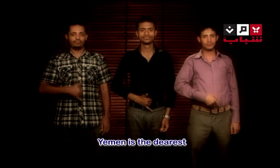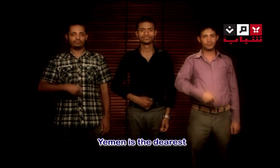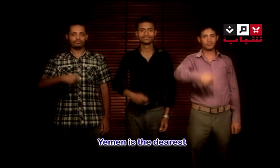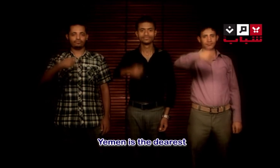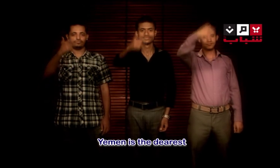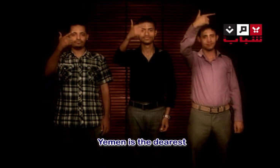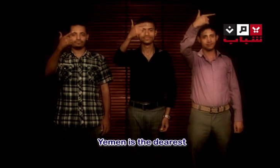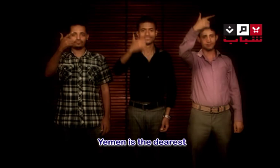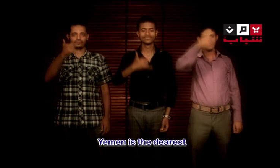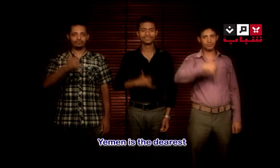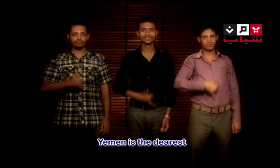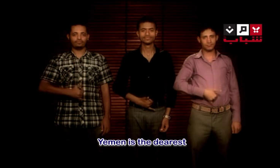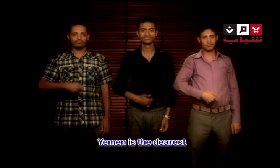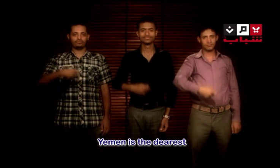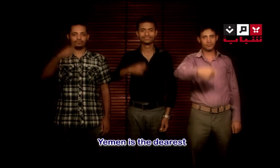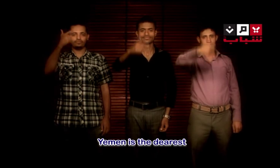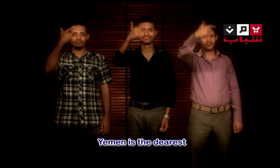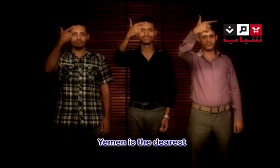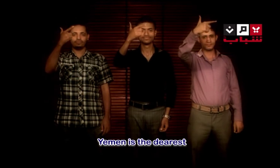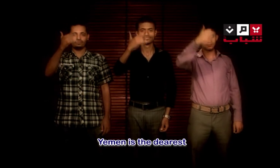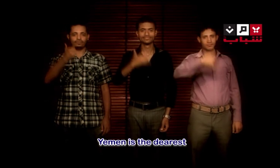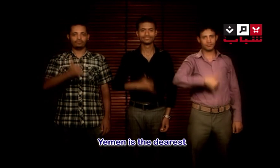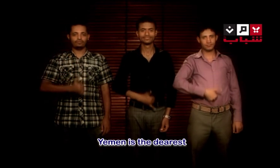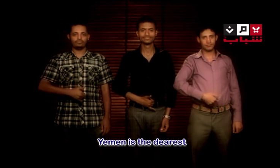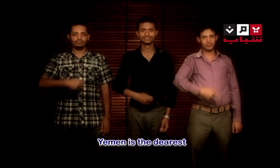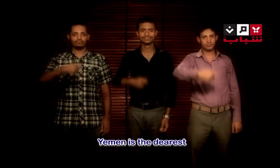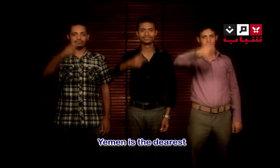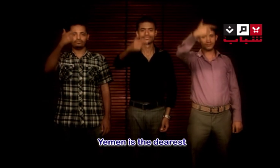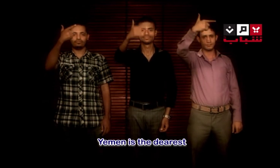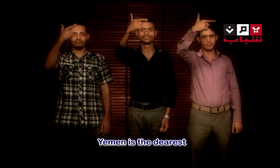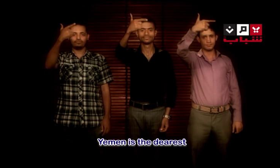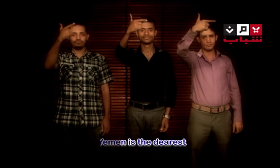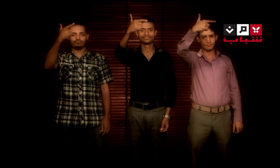اليمن أغلى، اليمن أغلى، اليمن أغلى،